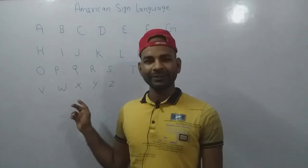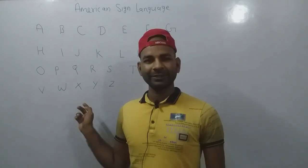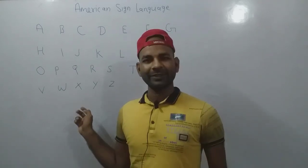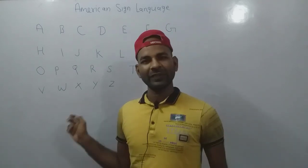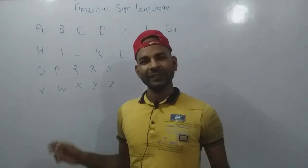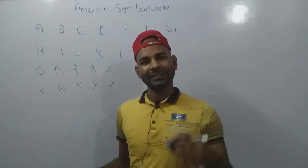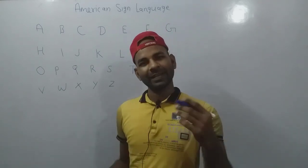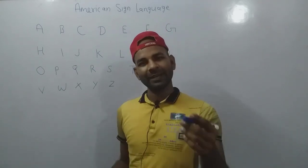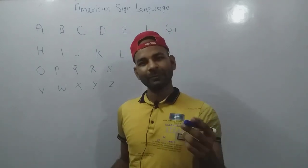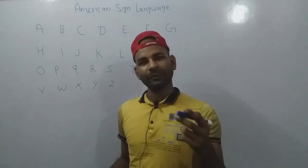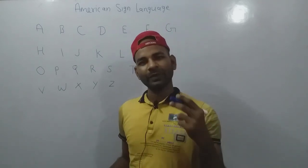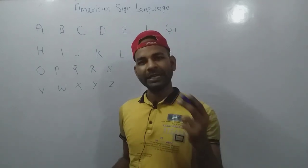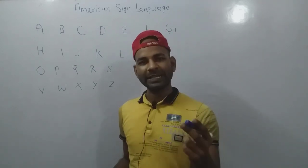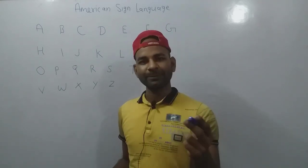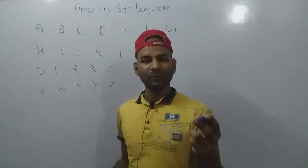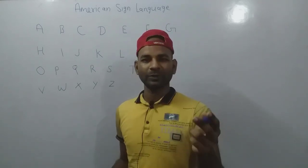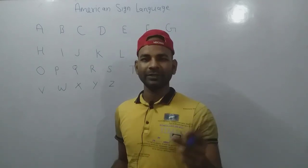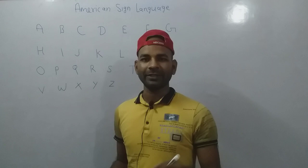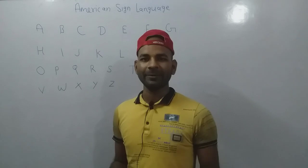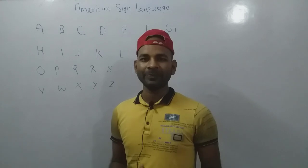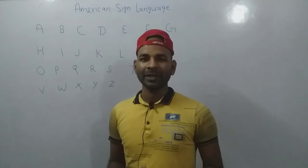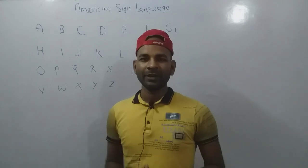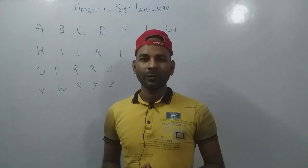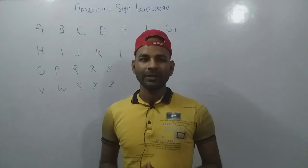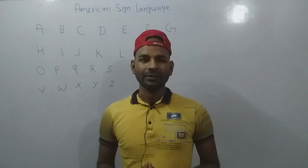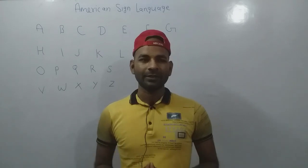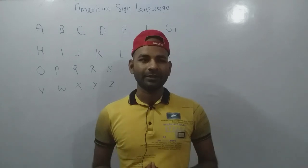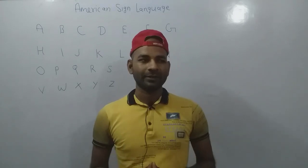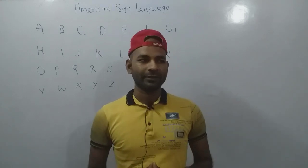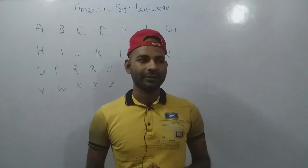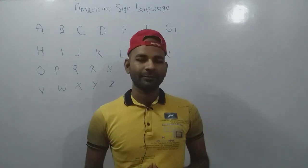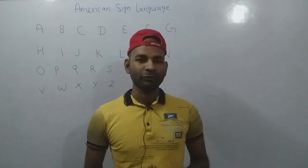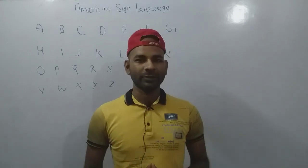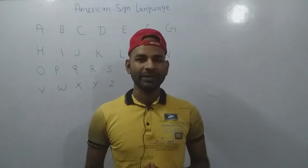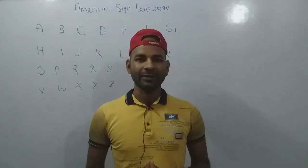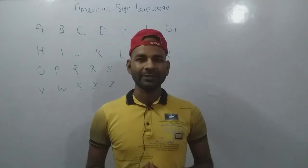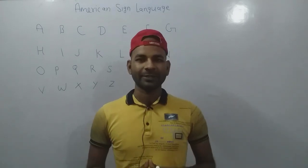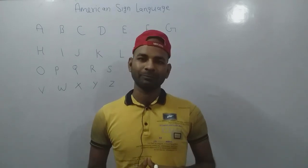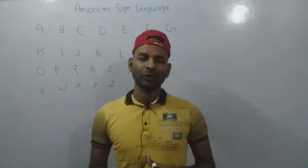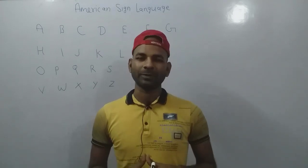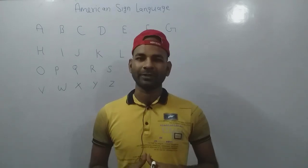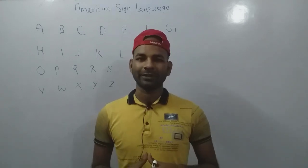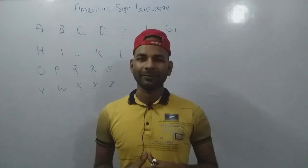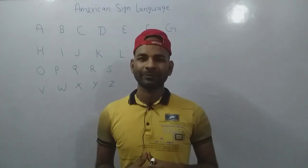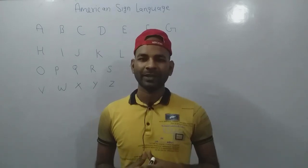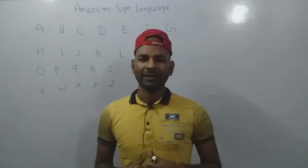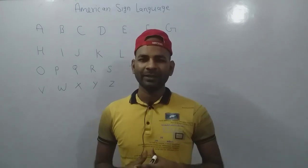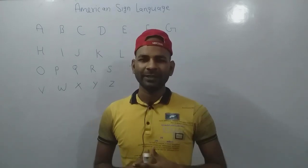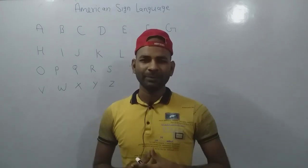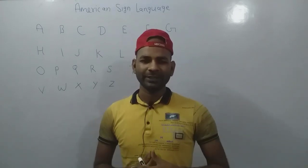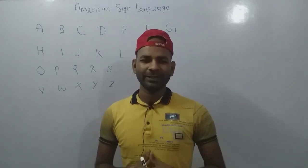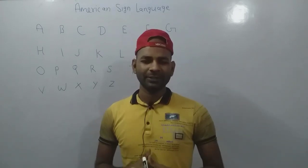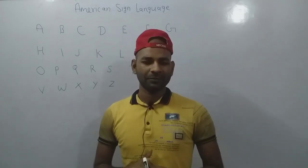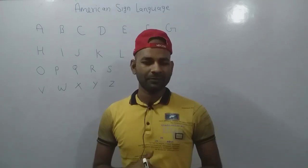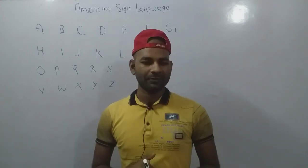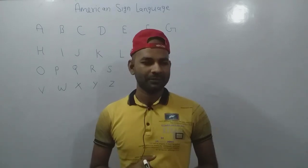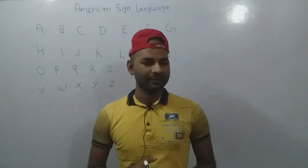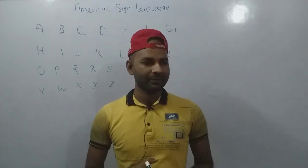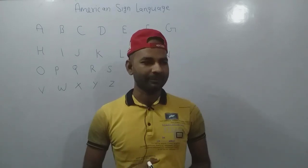हैं, जैसे आपको इंग्लिश बहुत पसंद है ना, वैसे मुझे भी इंग्लिश बहुत पसंद है, लेकिन पता नहीं क्यों मेरे